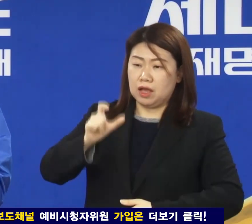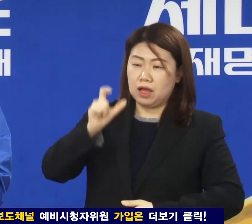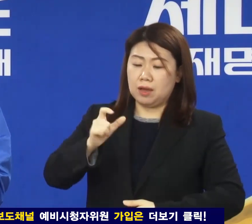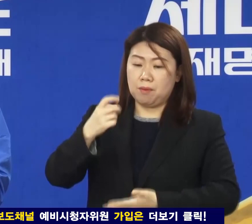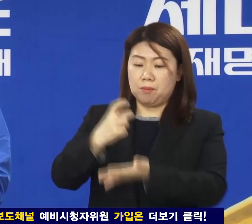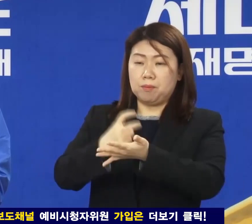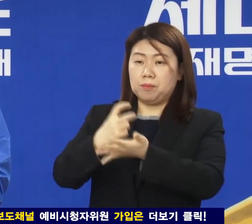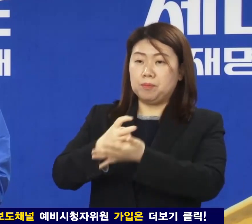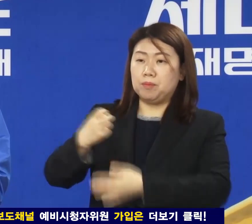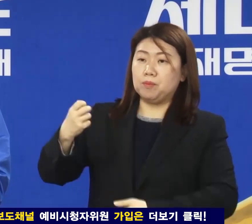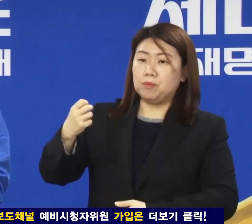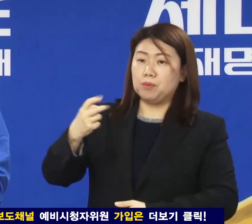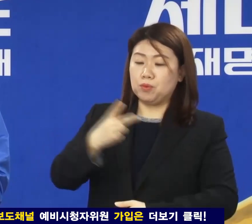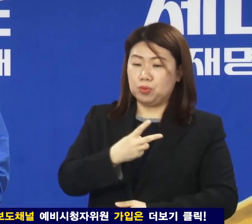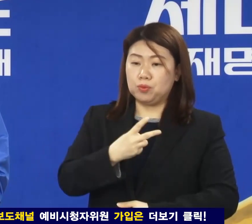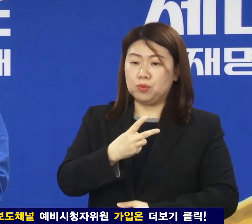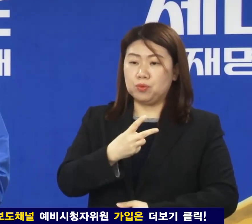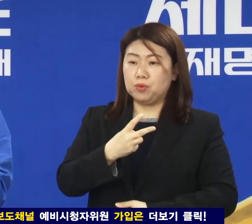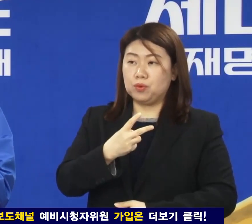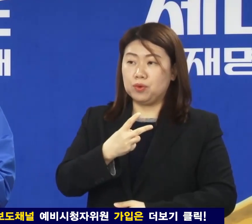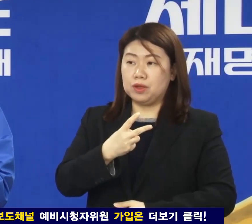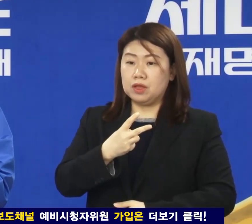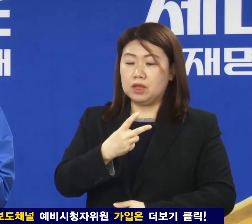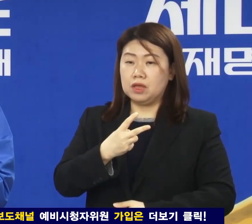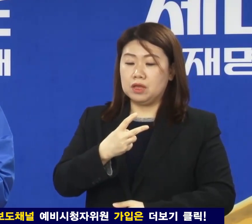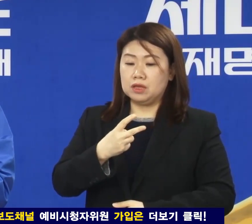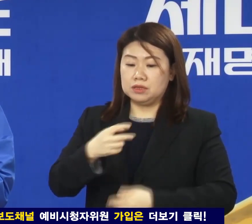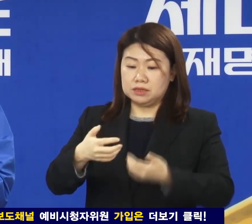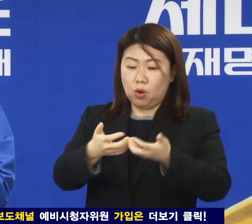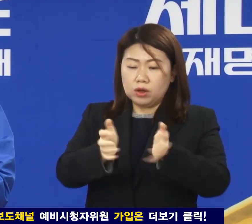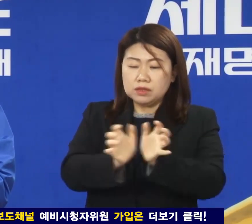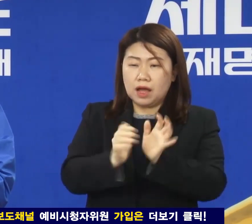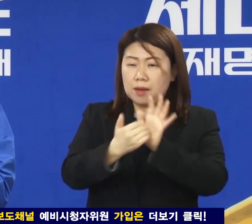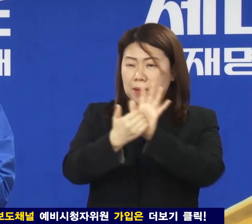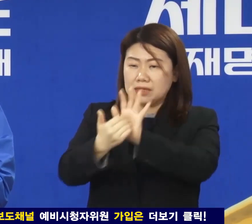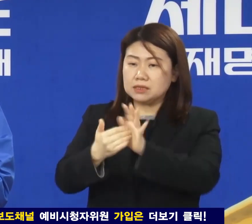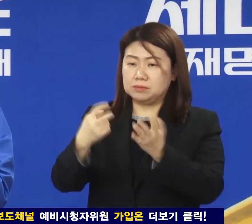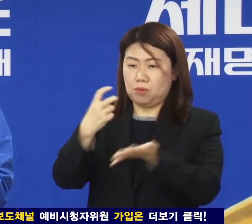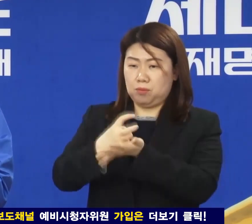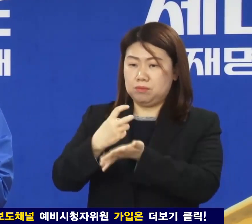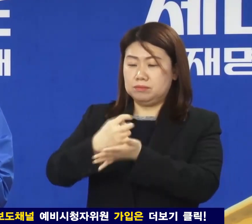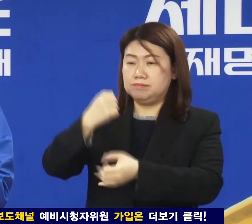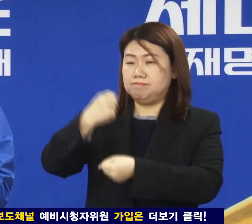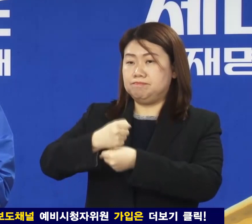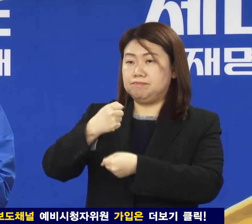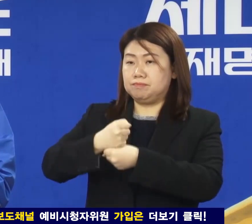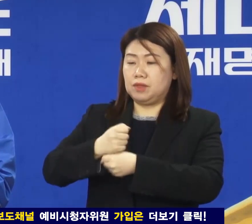법안과 위성정당 방지법 등을 빠르게 통과시키겠습니다.